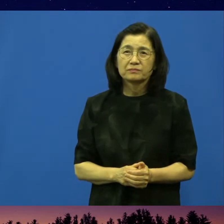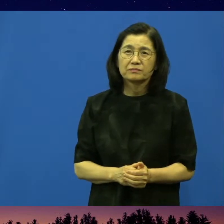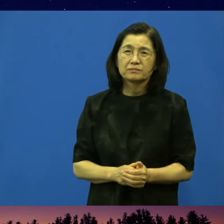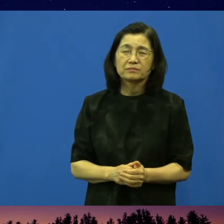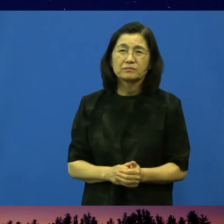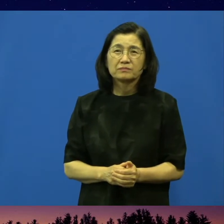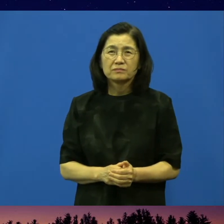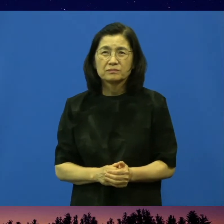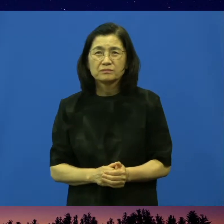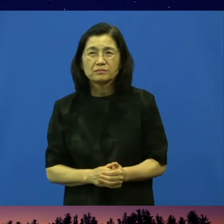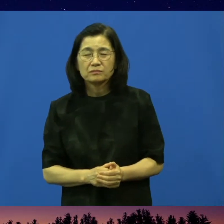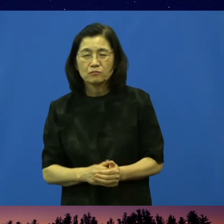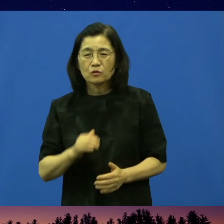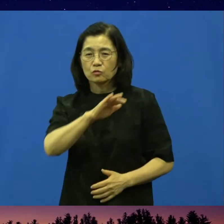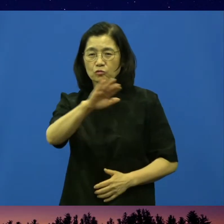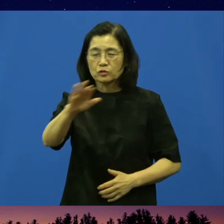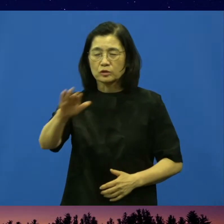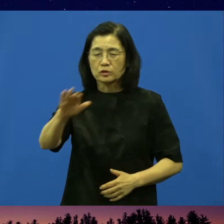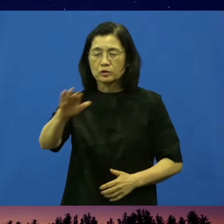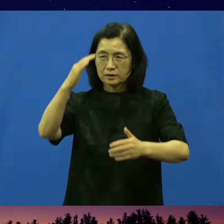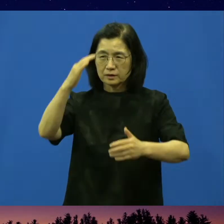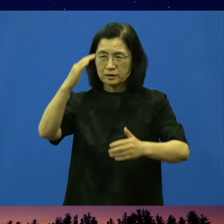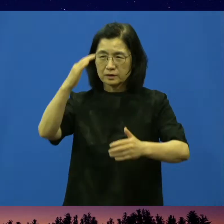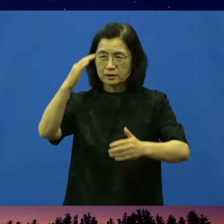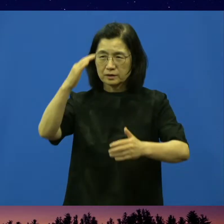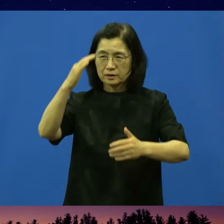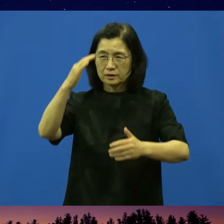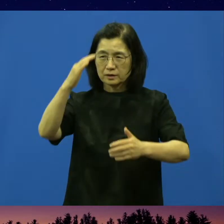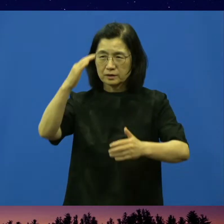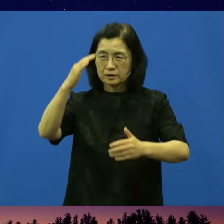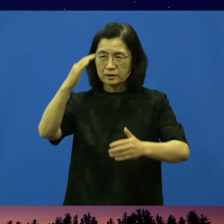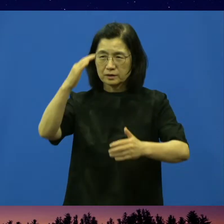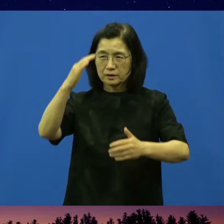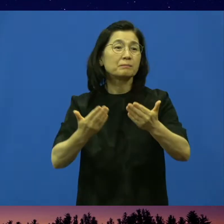구원의 놀라운 은혜를 입었어요. 이제는 돌아갈 수 없어요.